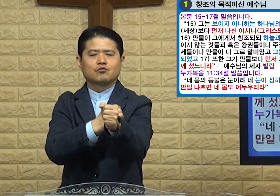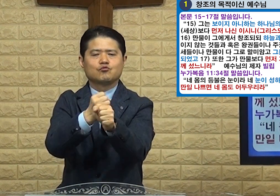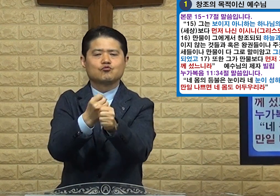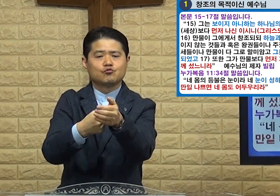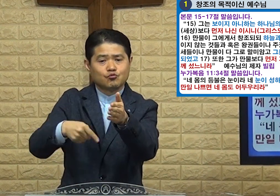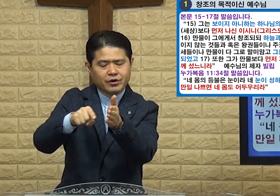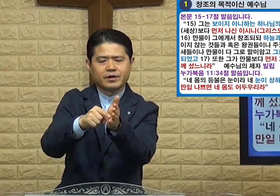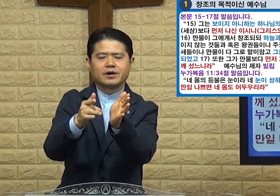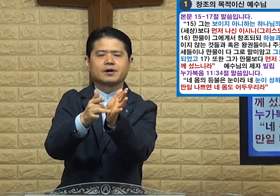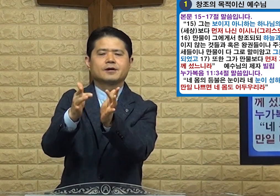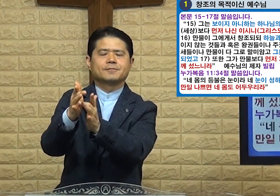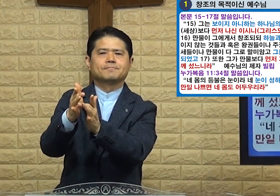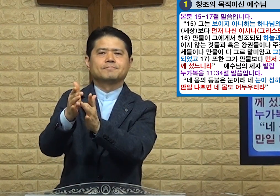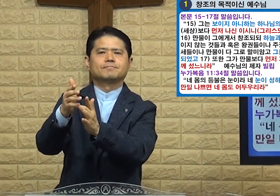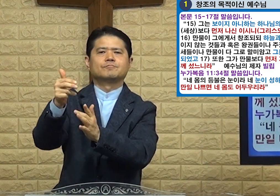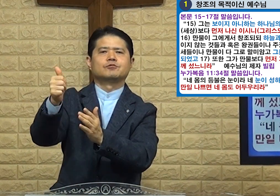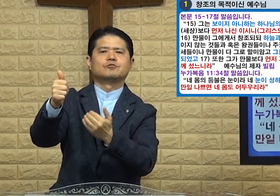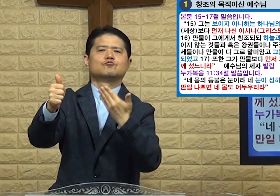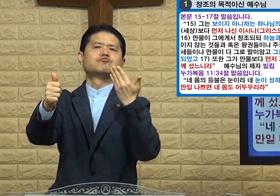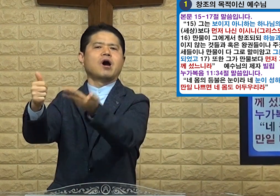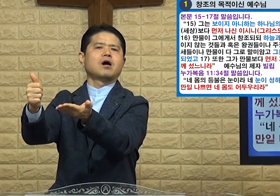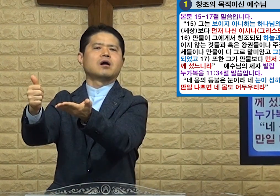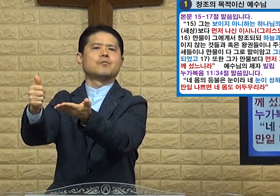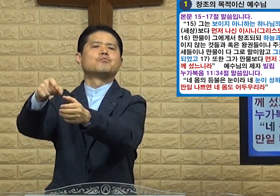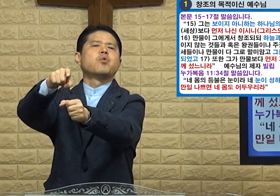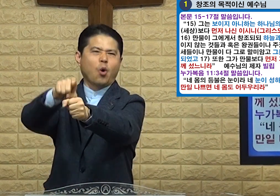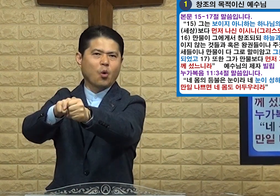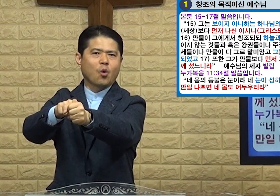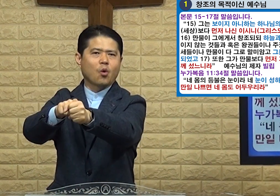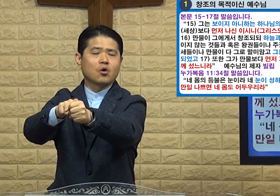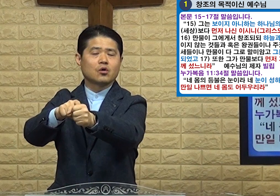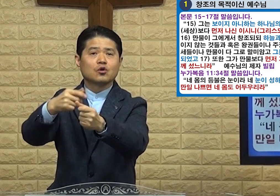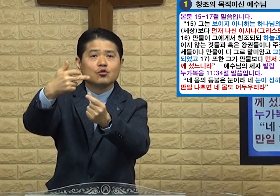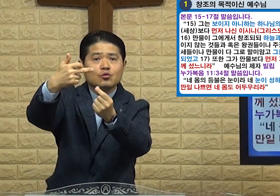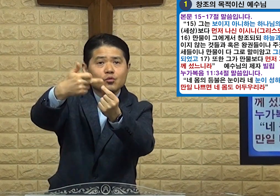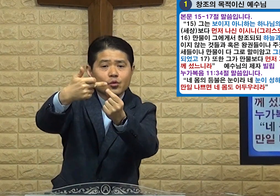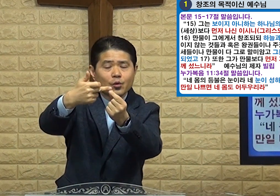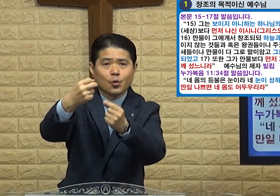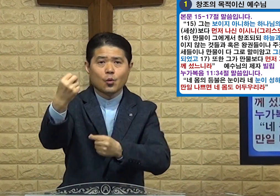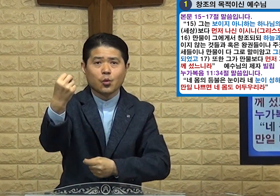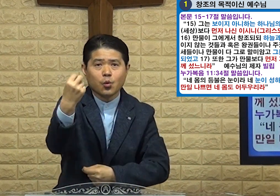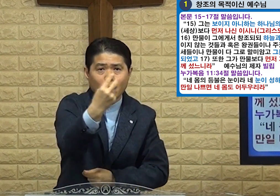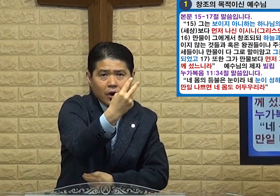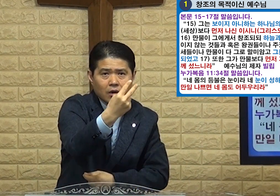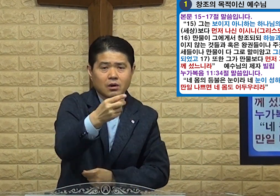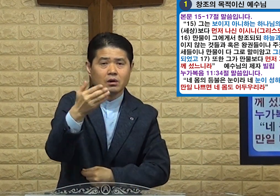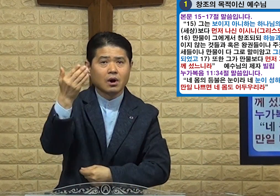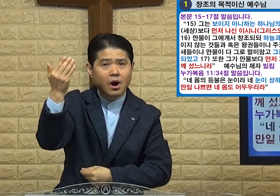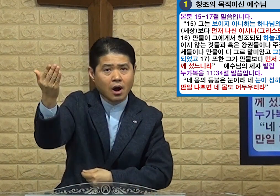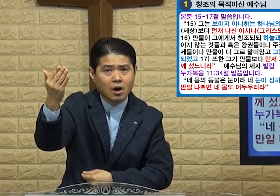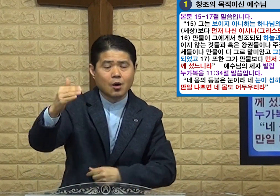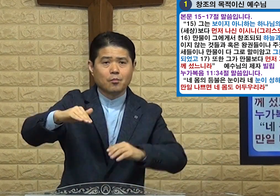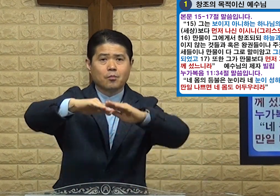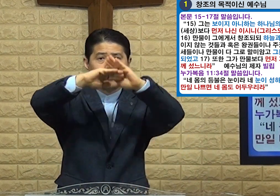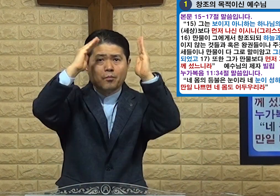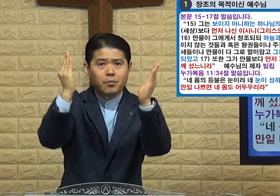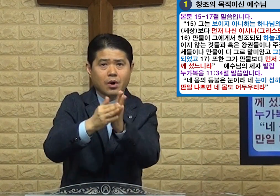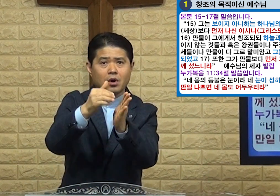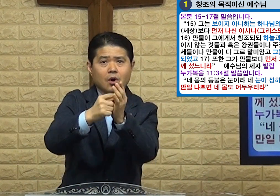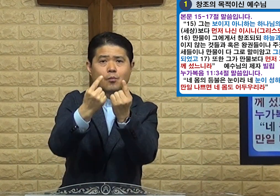왜냐하면 만물의 주권은 예수님이 있기 때문입니다. 17절에 또한 그